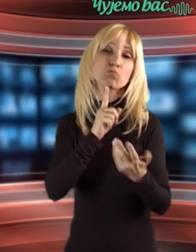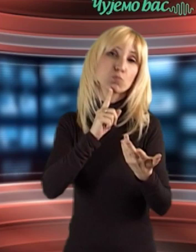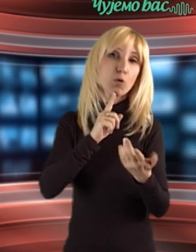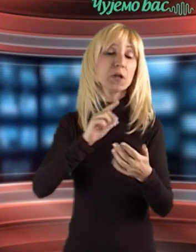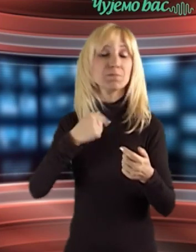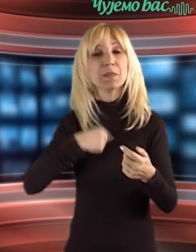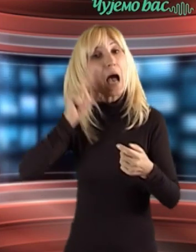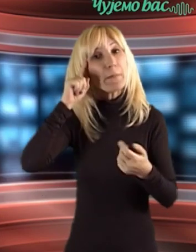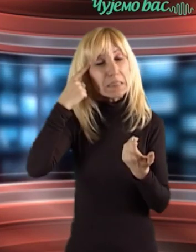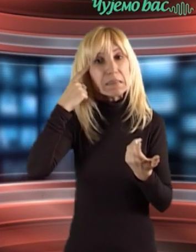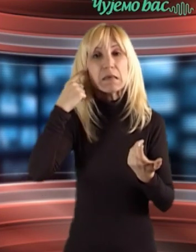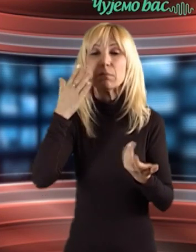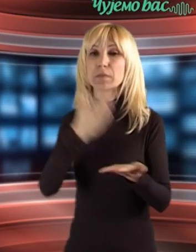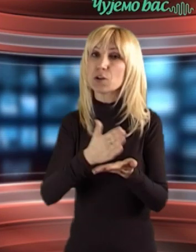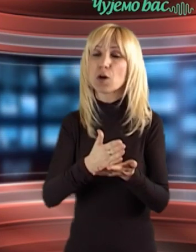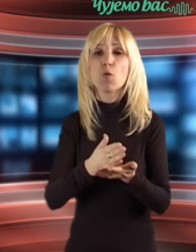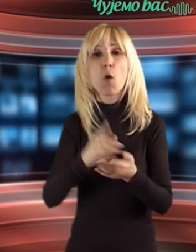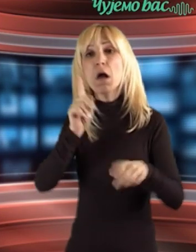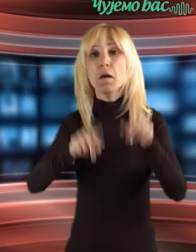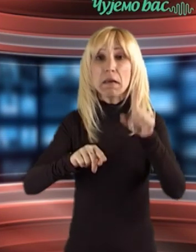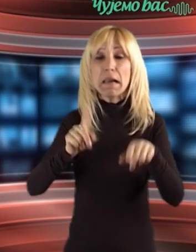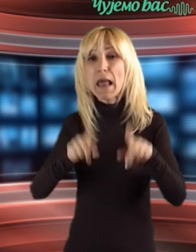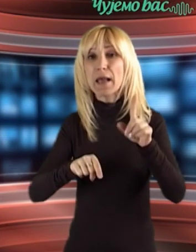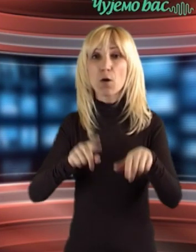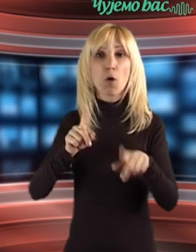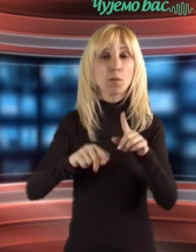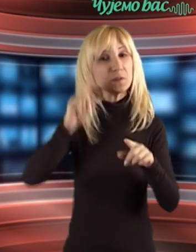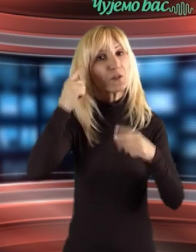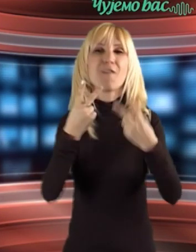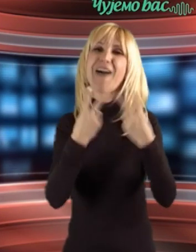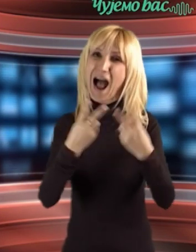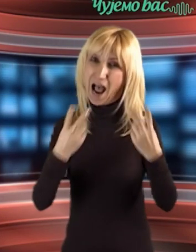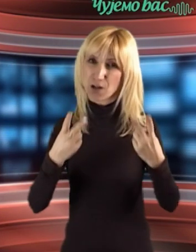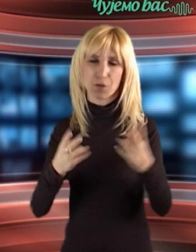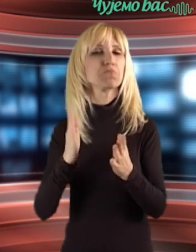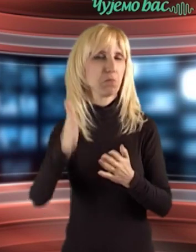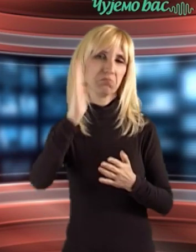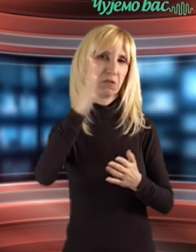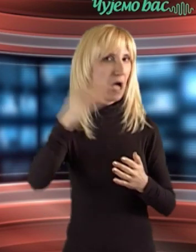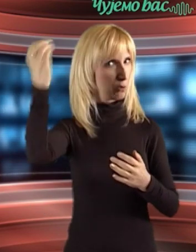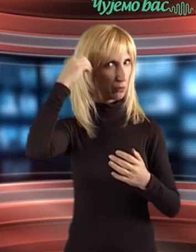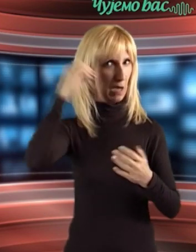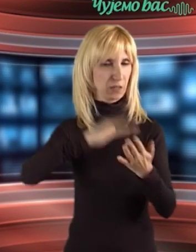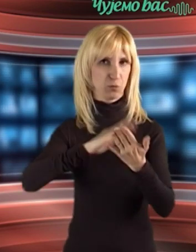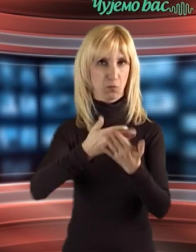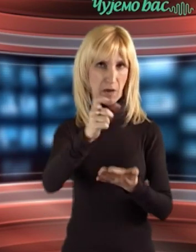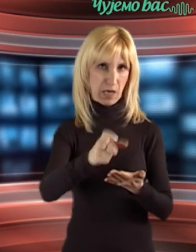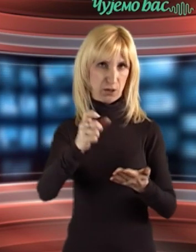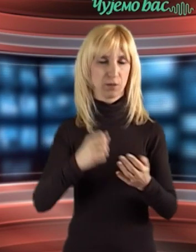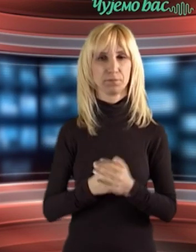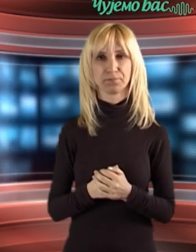kasnije, pretpostavljam, biti u nekom smislu važan za dalju edukaciju tumača.